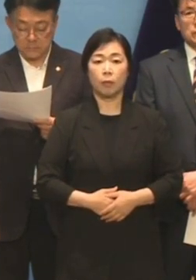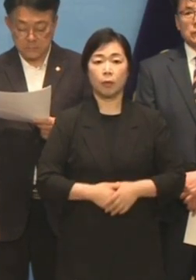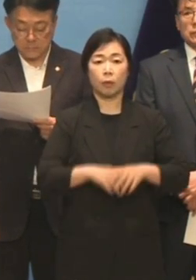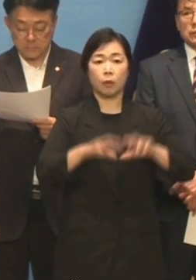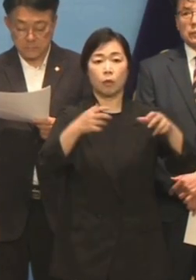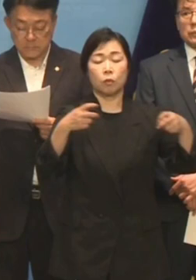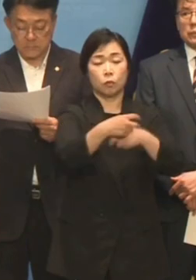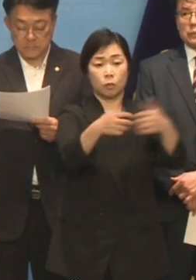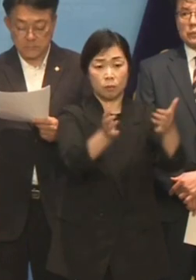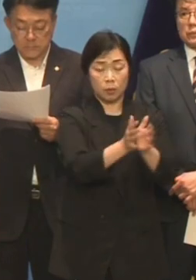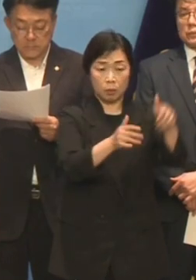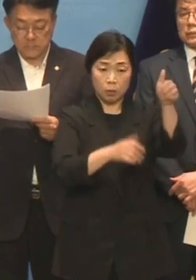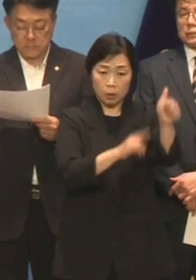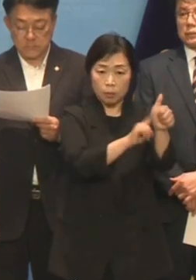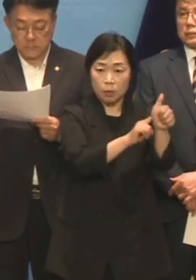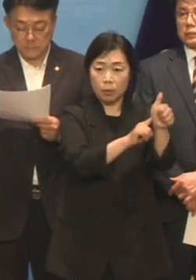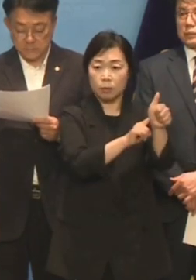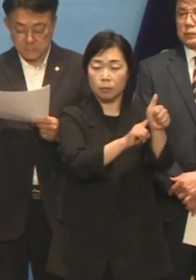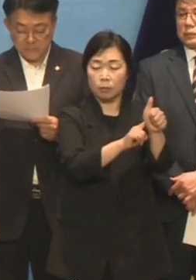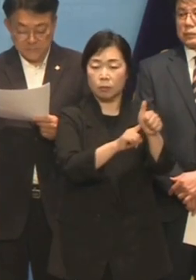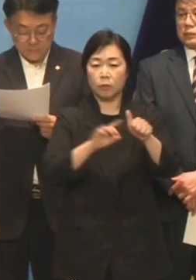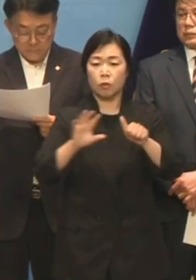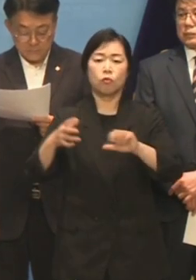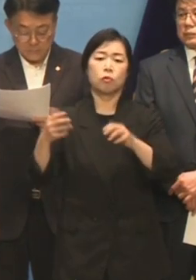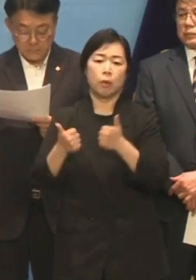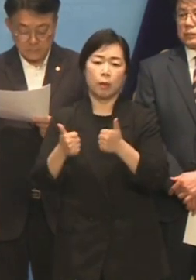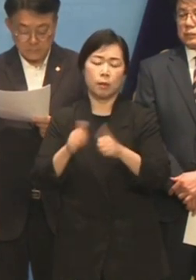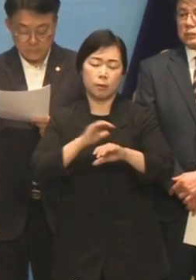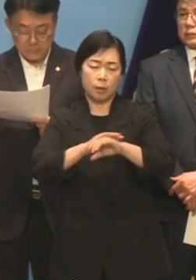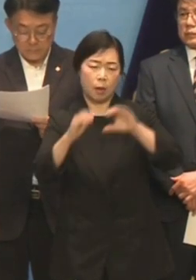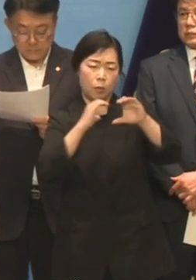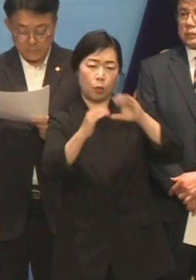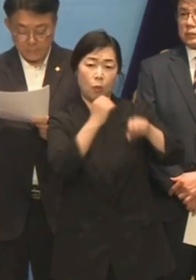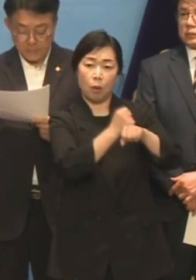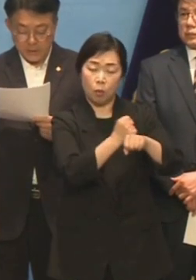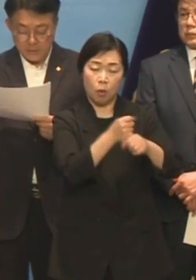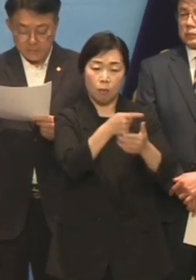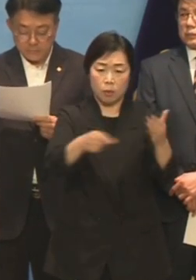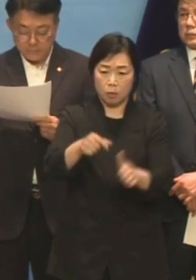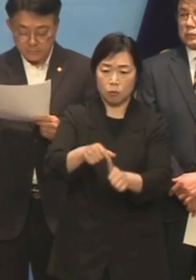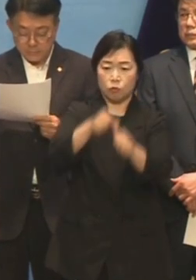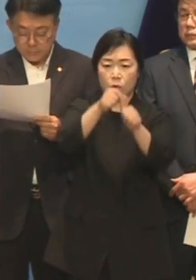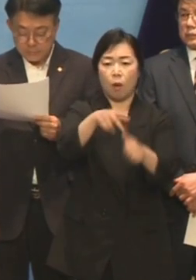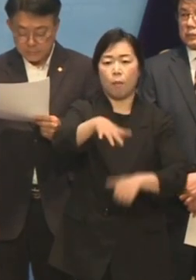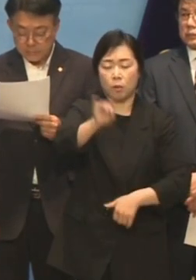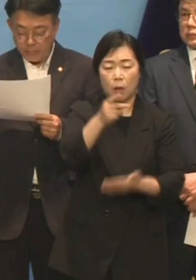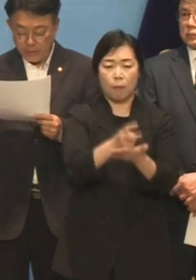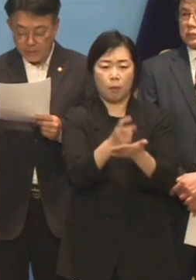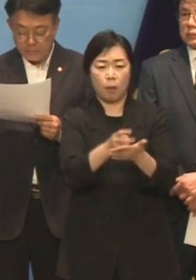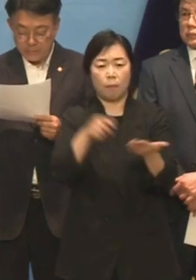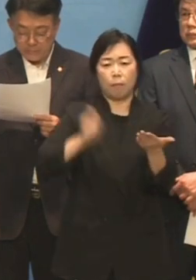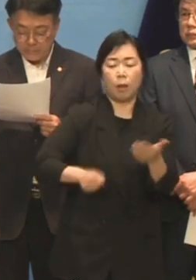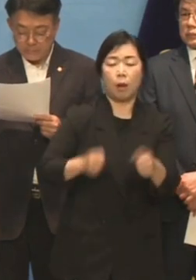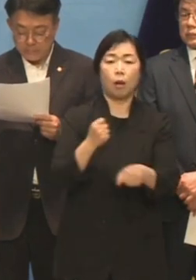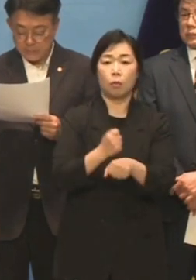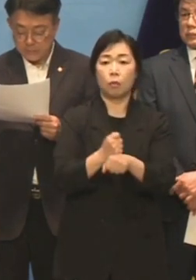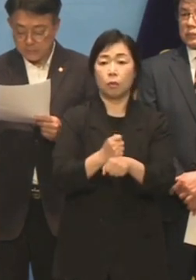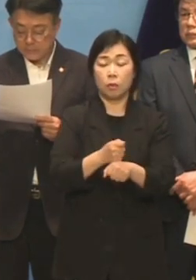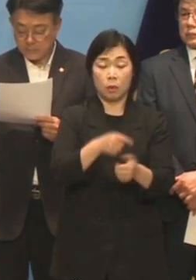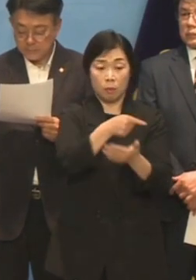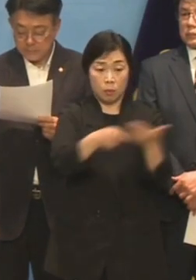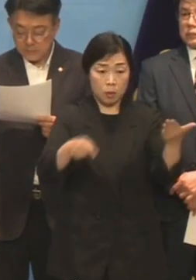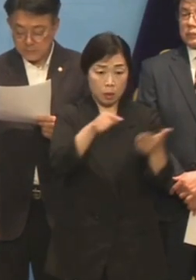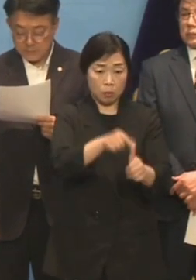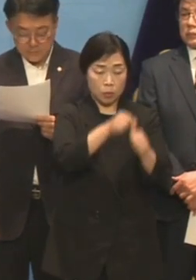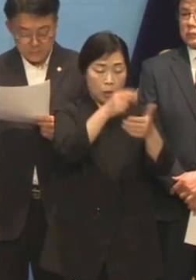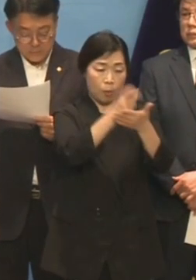국토부 장관님께서 국회하고 잘 소통을 하면서 피해구제법도 빨리 통과시키고 이 피해구제법에서 제시하고 있는 것